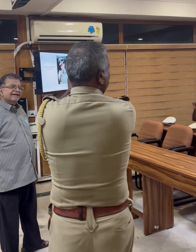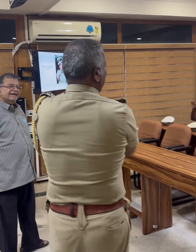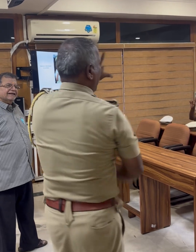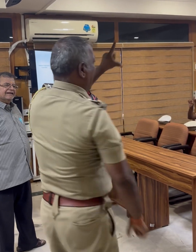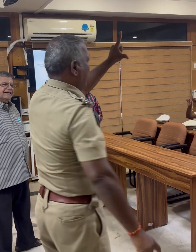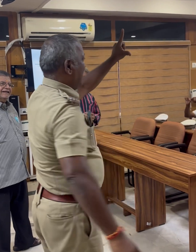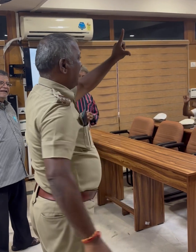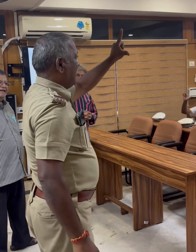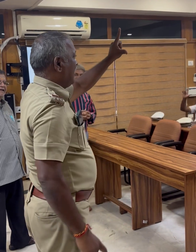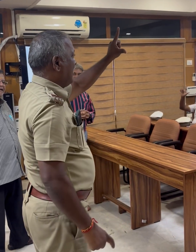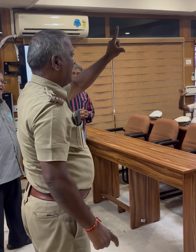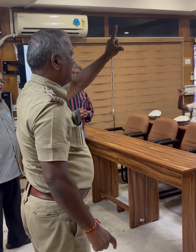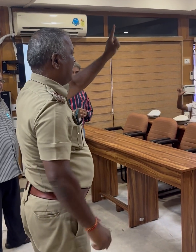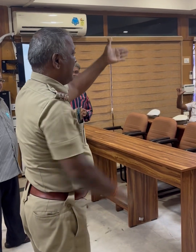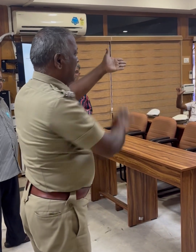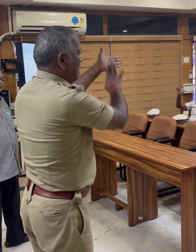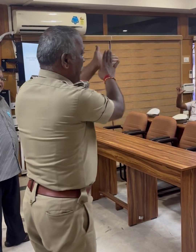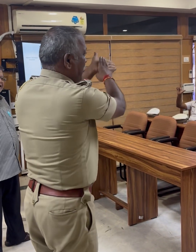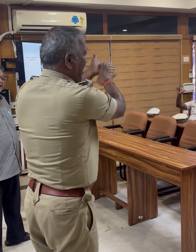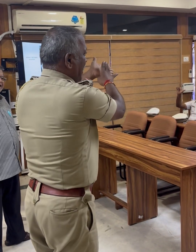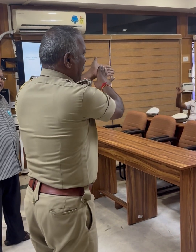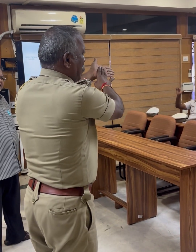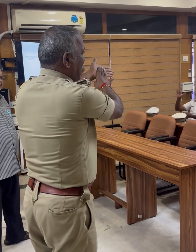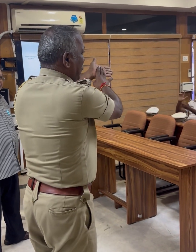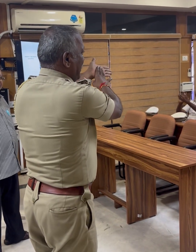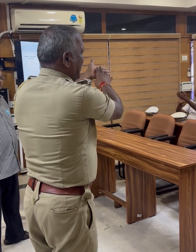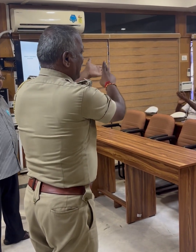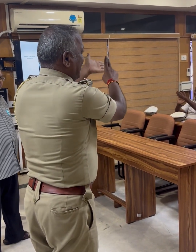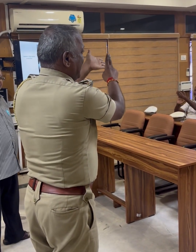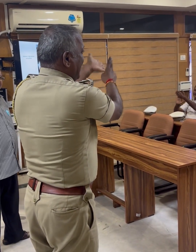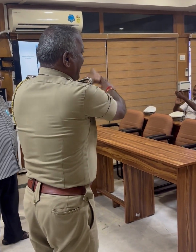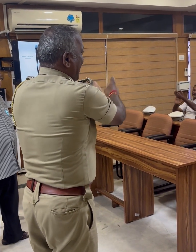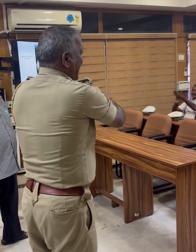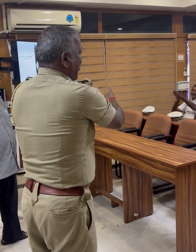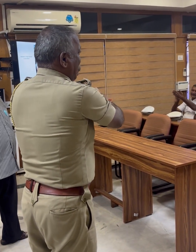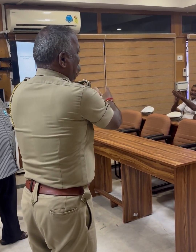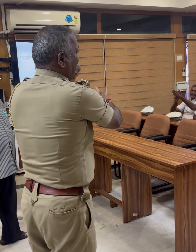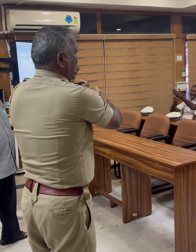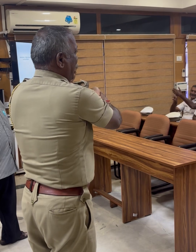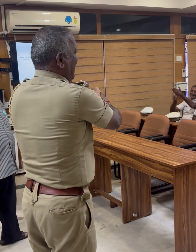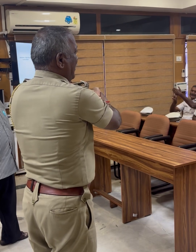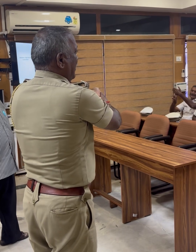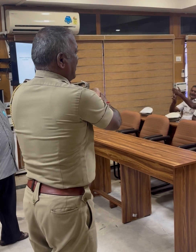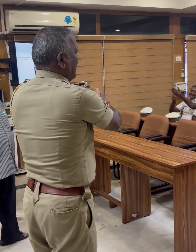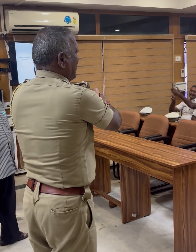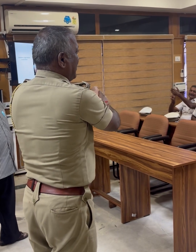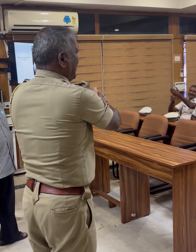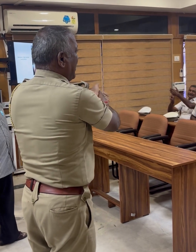L M N 2